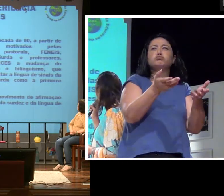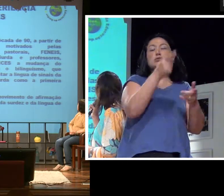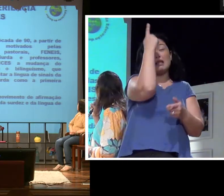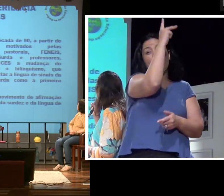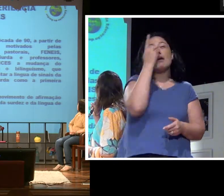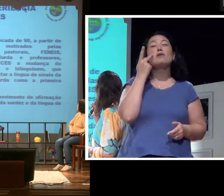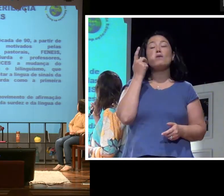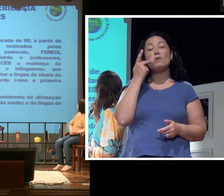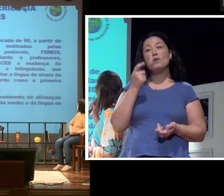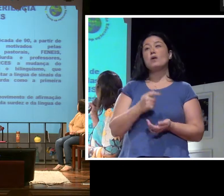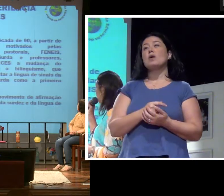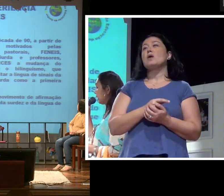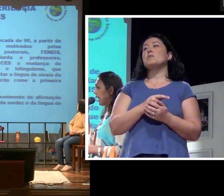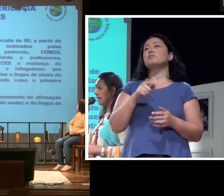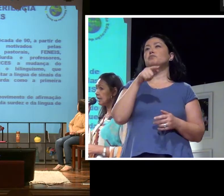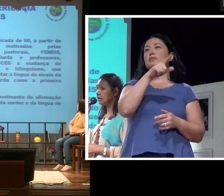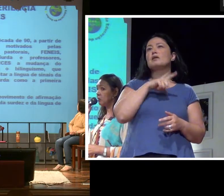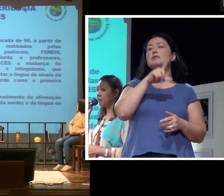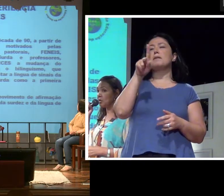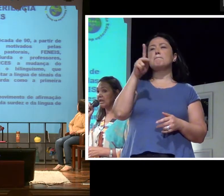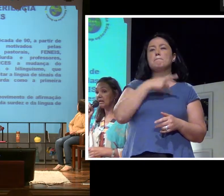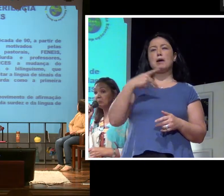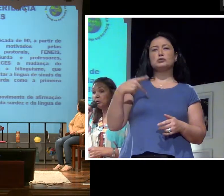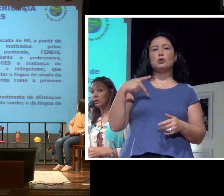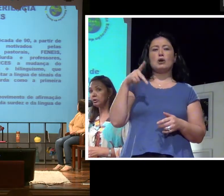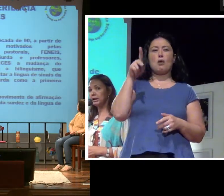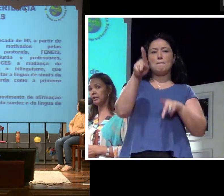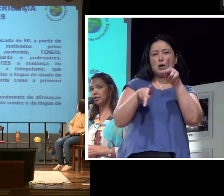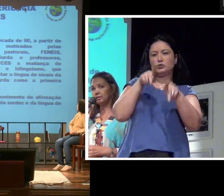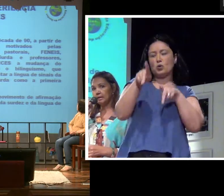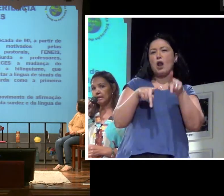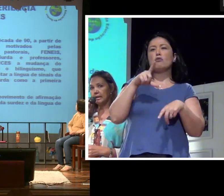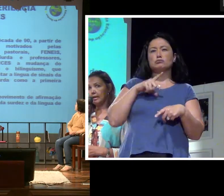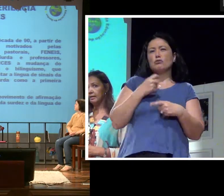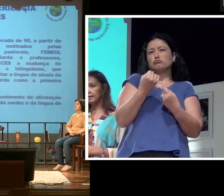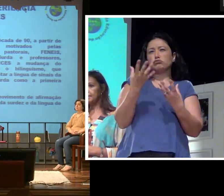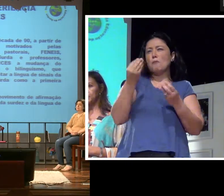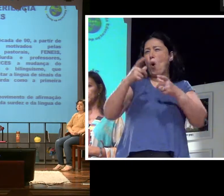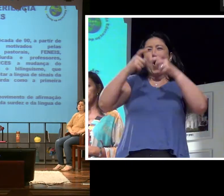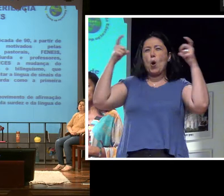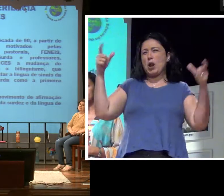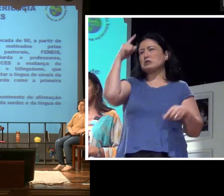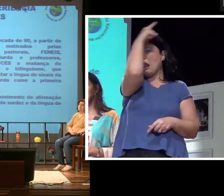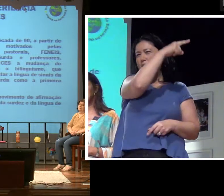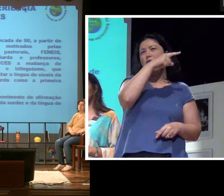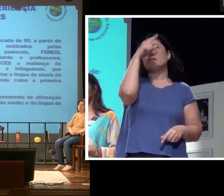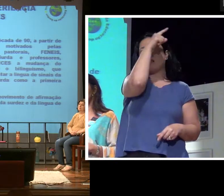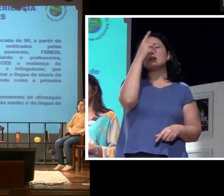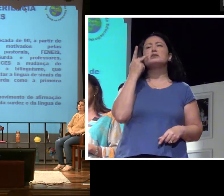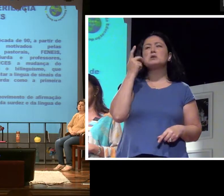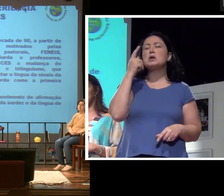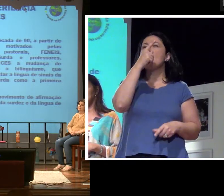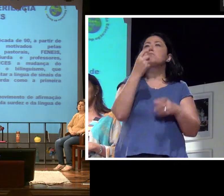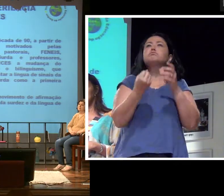Ceará, pelas pastorais, que têm uma força ainda muito grande lá no Ceará, né? As pastorais ainda é o centro